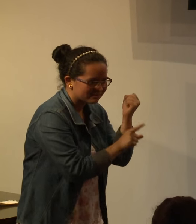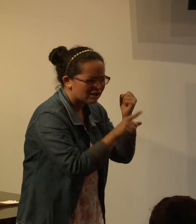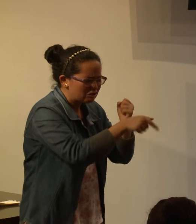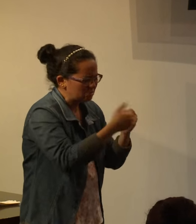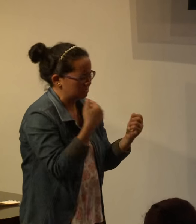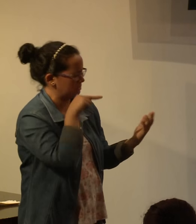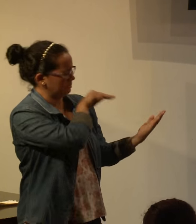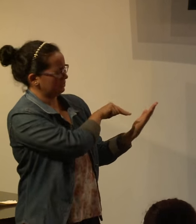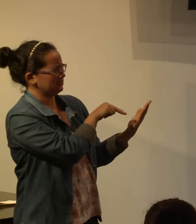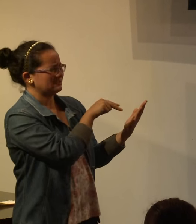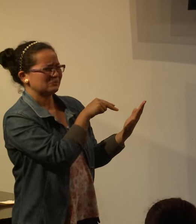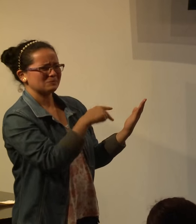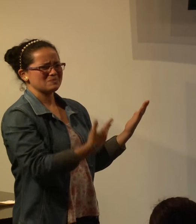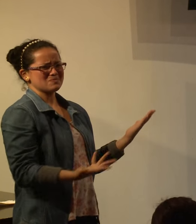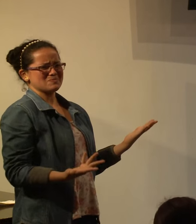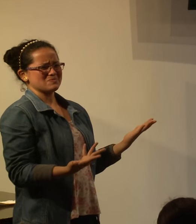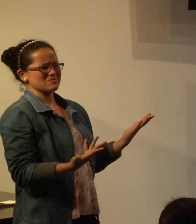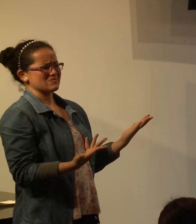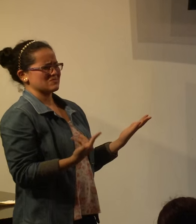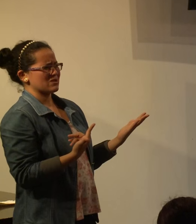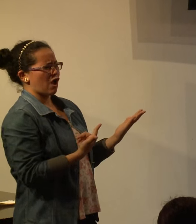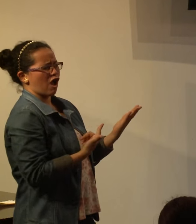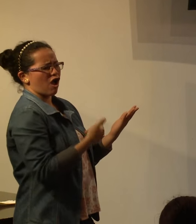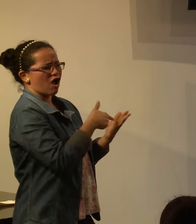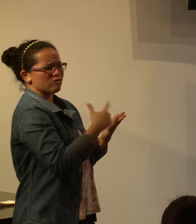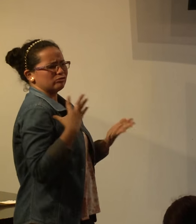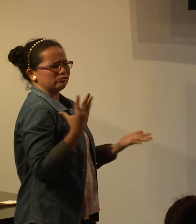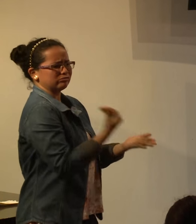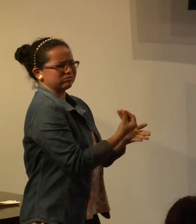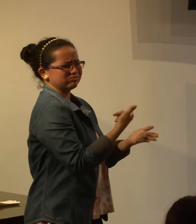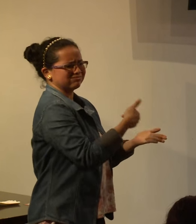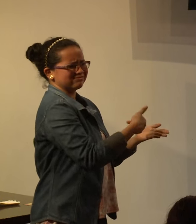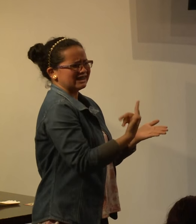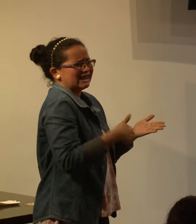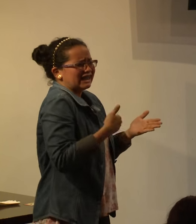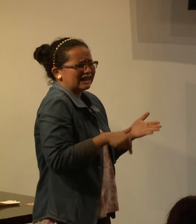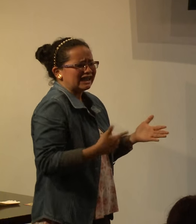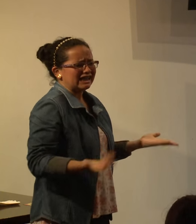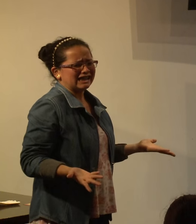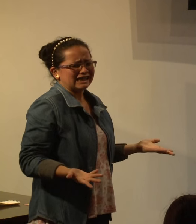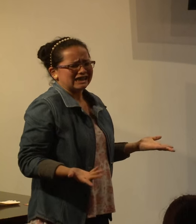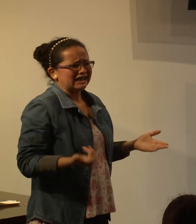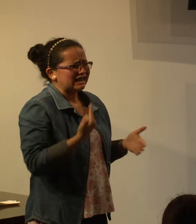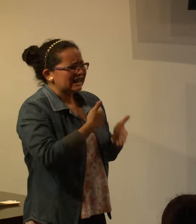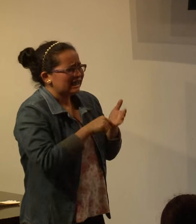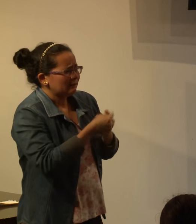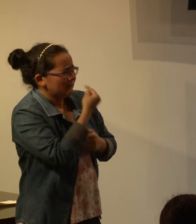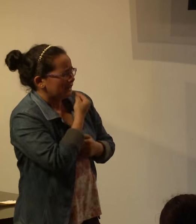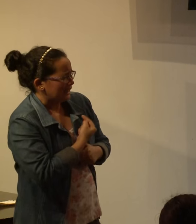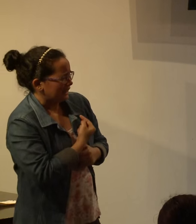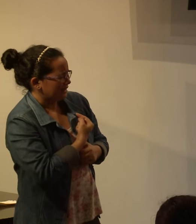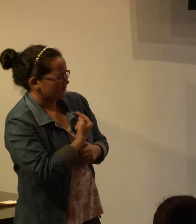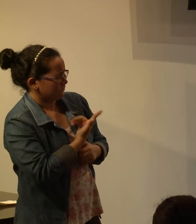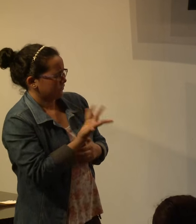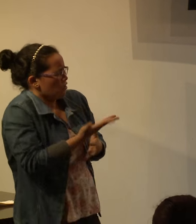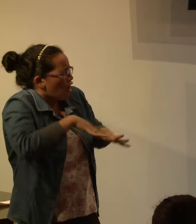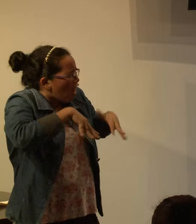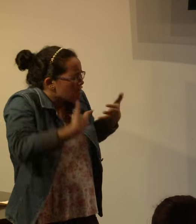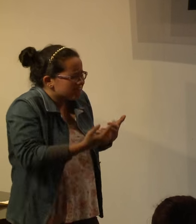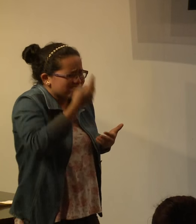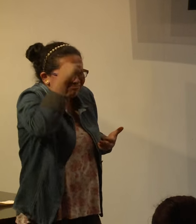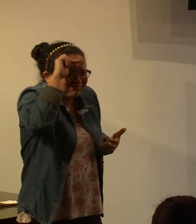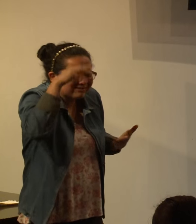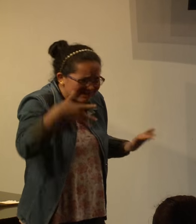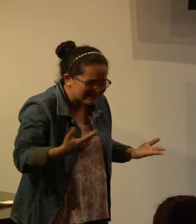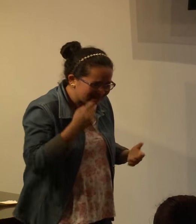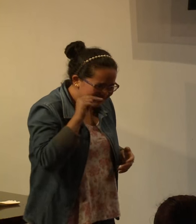medio loco al enfrentarse a la obra y decir, bueno, ¿y aquí qué? ¿Esto de qué me está hablando? ¿Qué me está diciendo? ¿Cómo lo voy a interpretar?